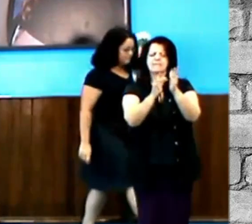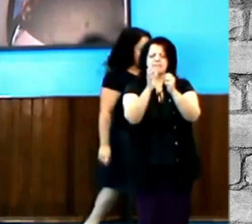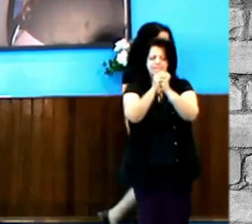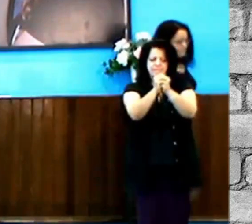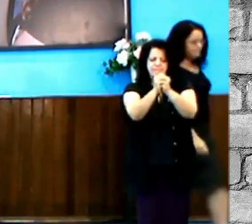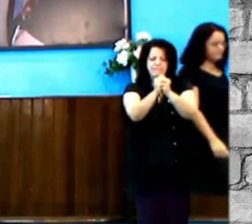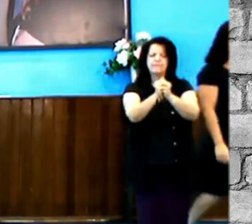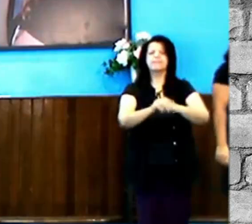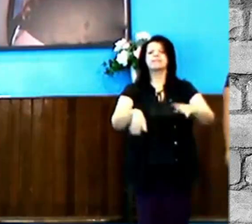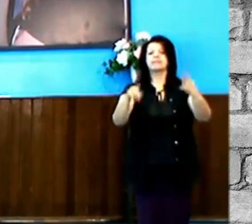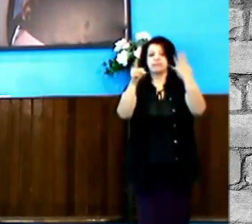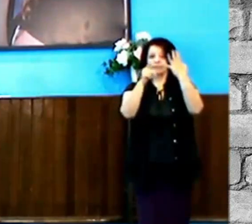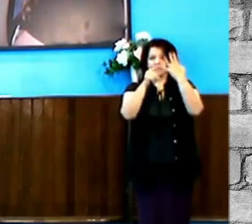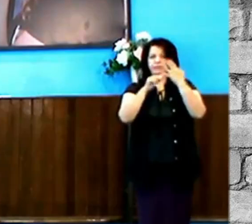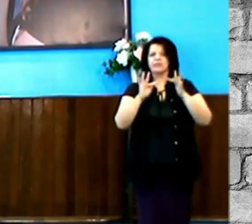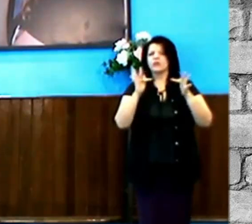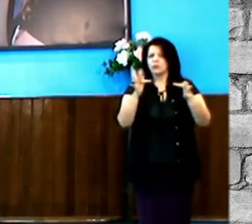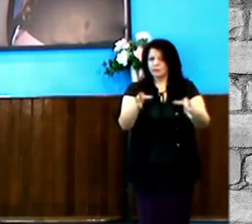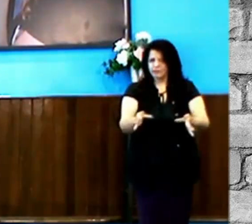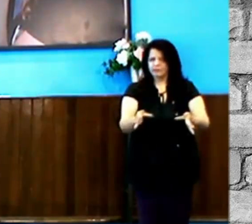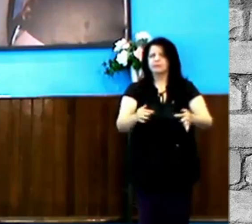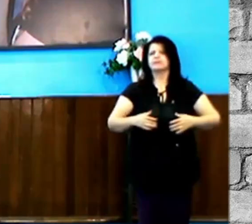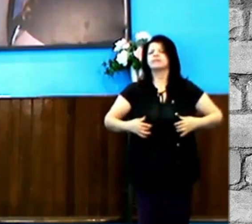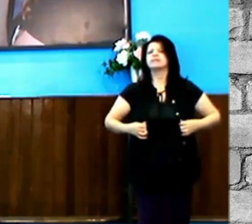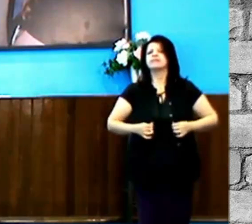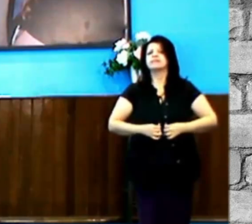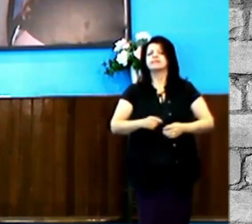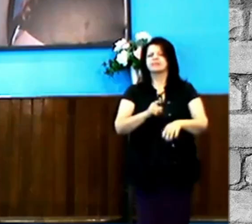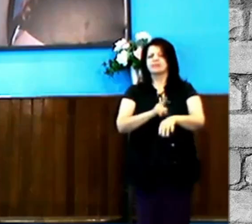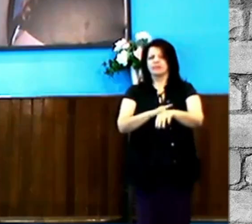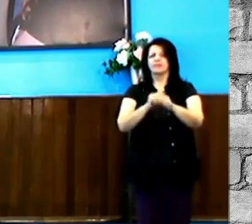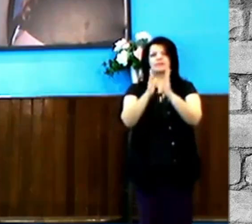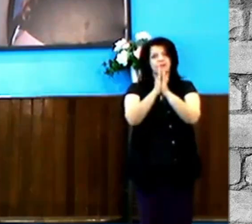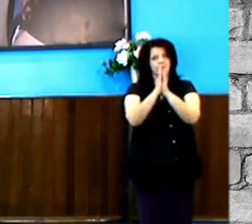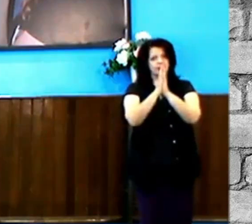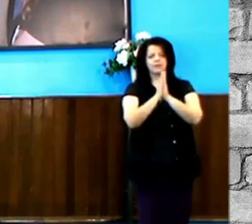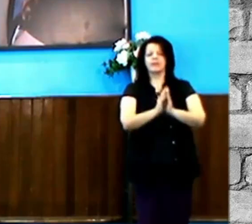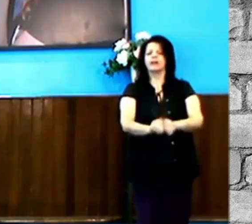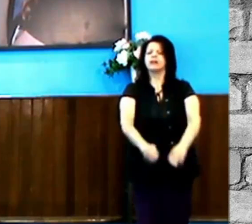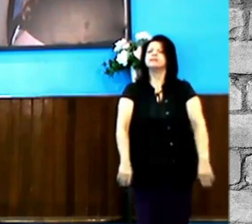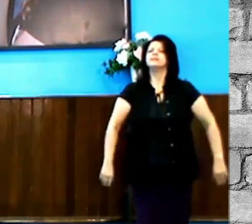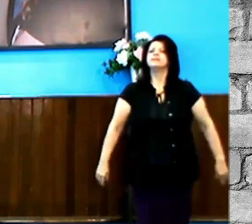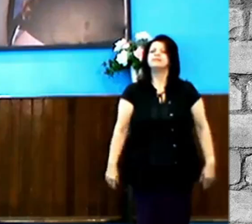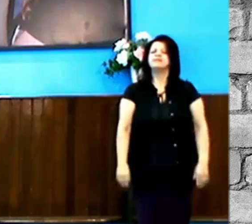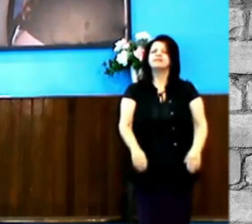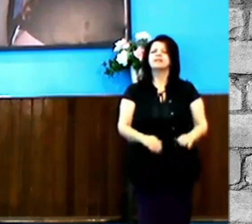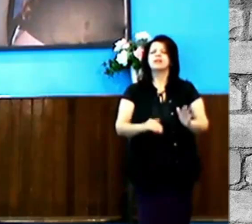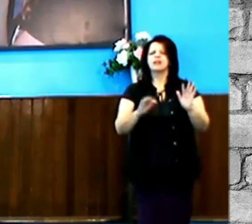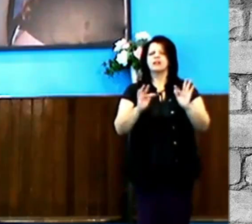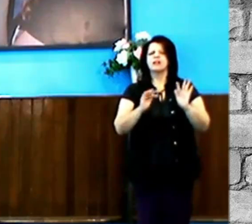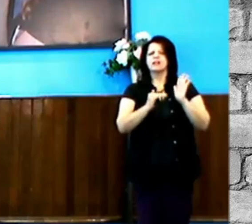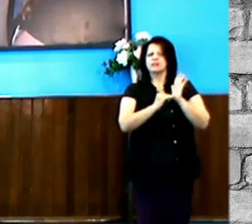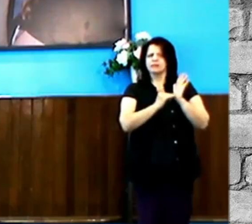Obrigado, Ana. E finalmente, agora eu vou pedir para o Tiago vir cá. Nós vamos terminar esse momento fazendo uma última